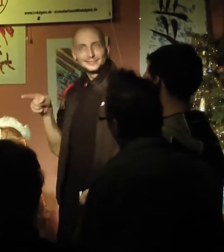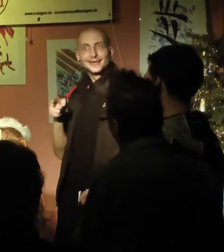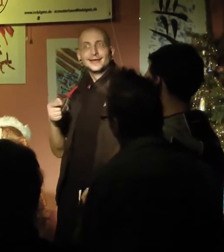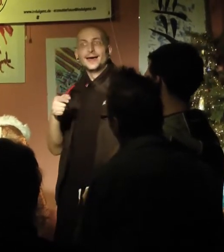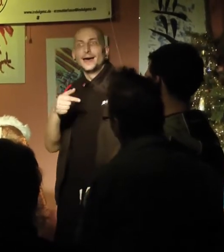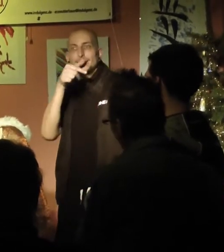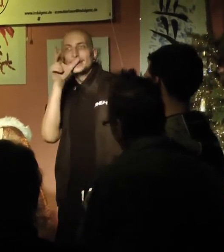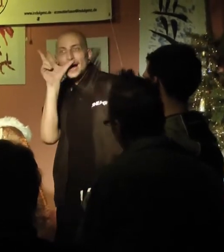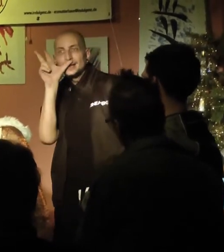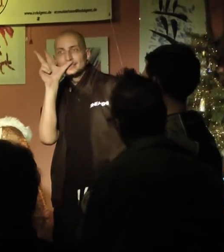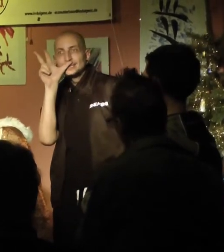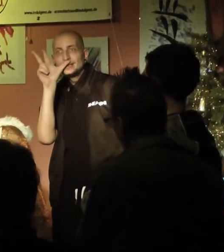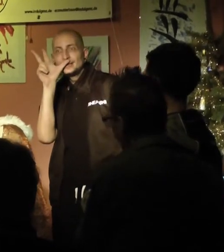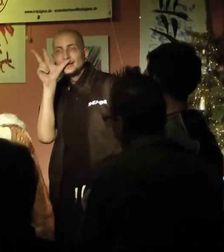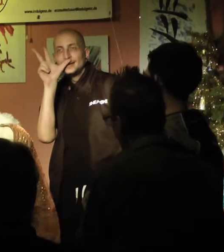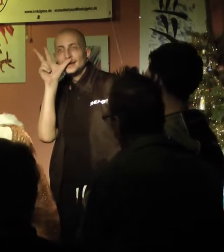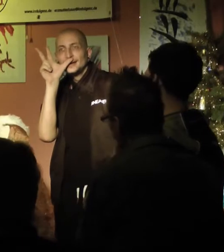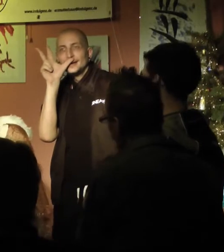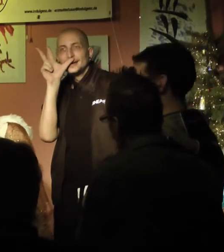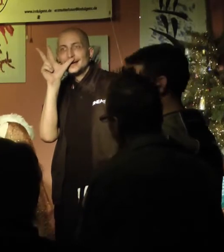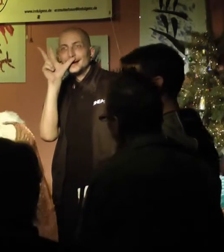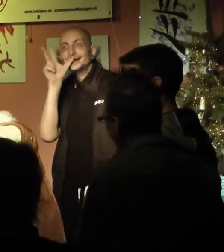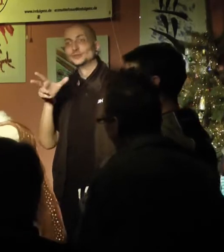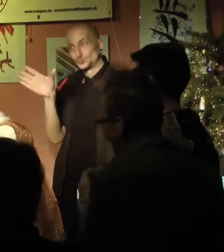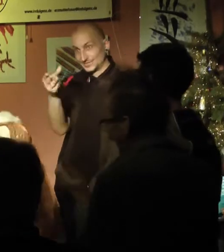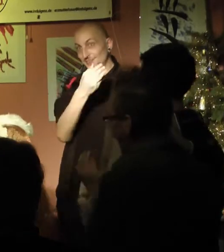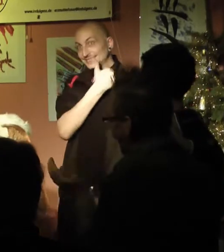Ich bin doch auch braun, ein bisschen Ton in Ton.